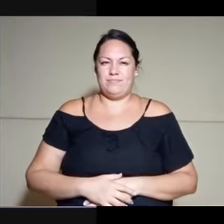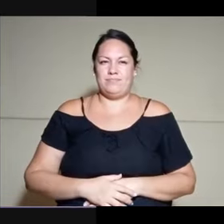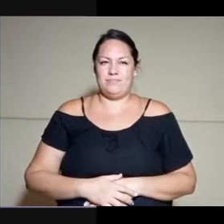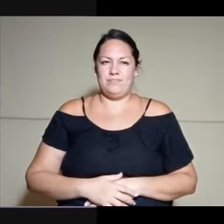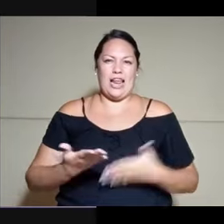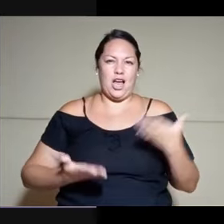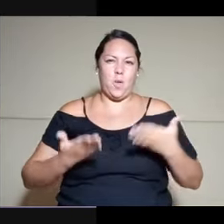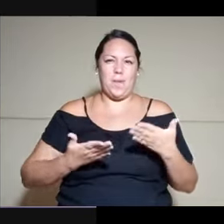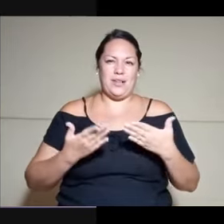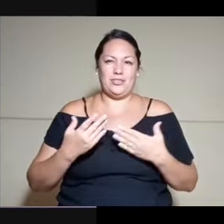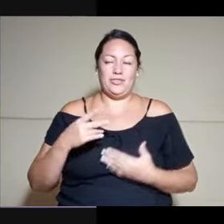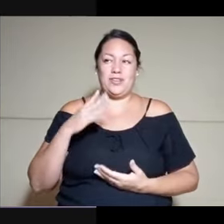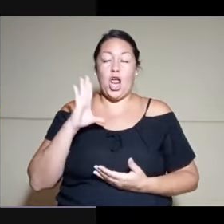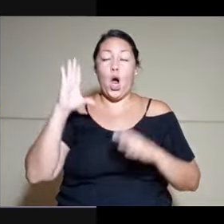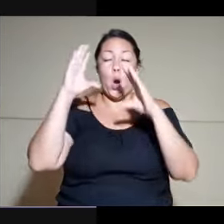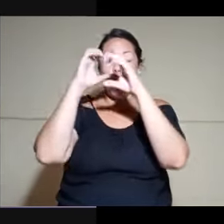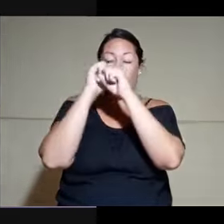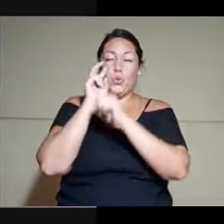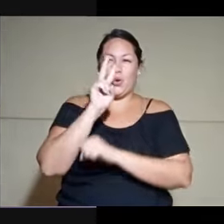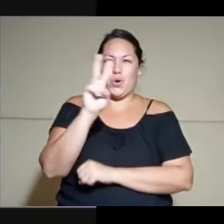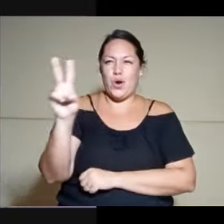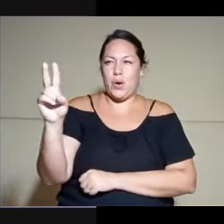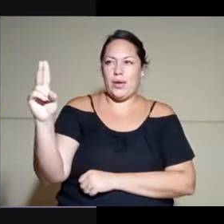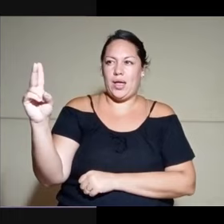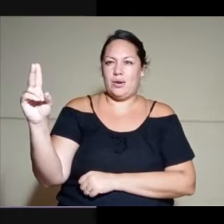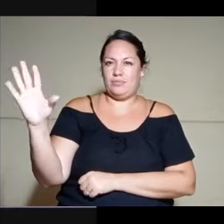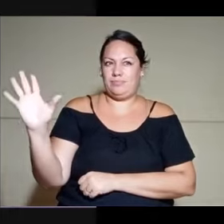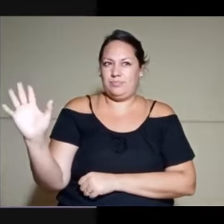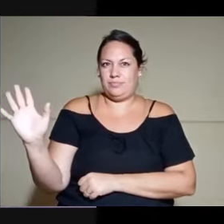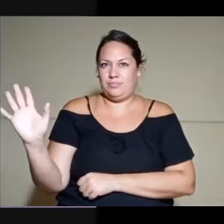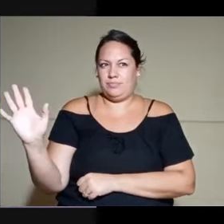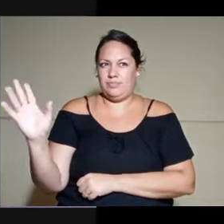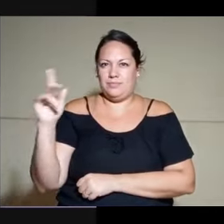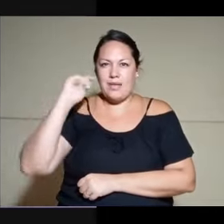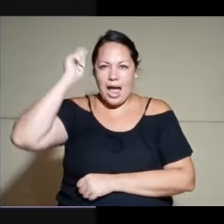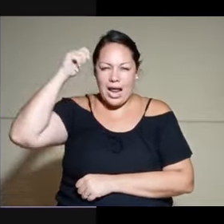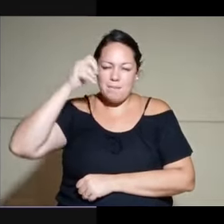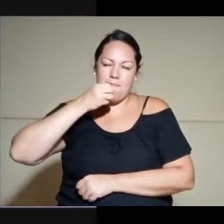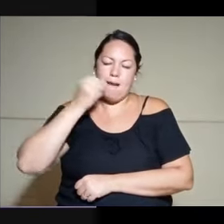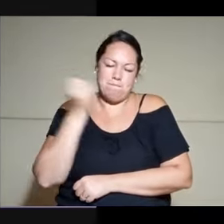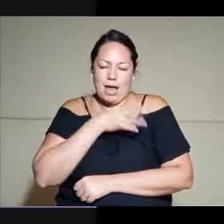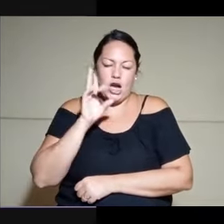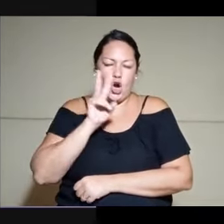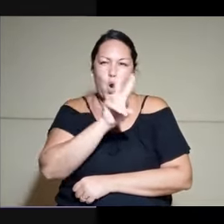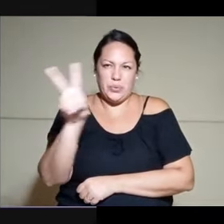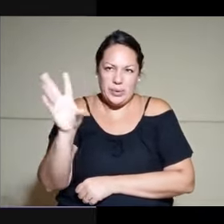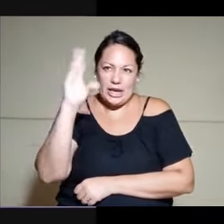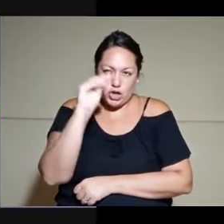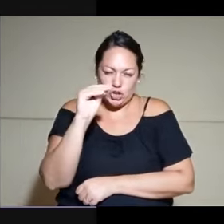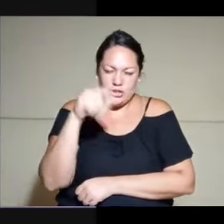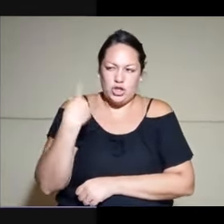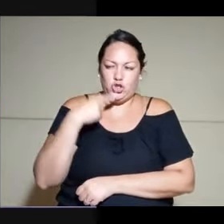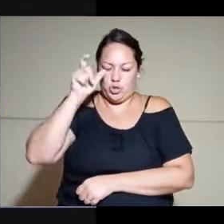hace nuestro ojo. Está preparado para ver en la oscuridad, ¿sí? Con mucho